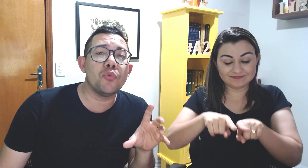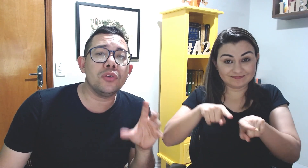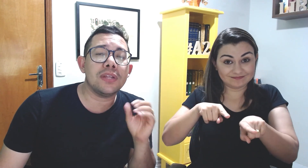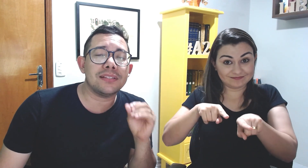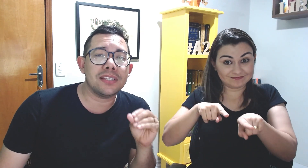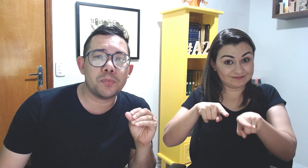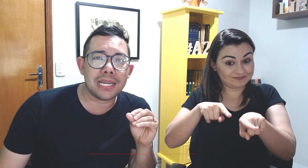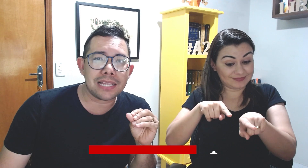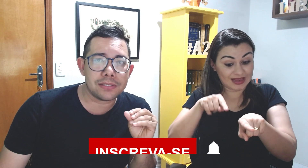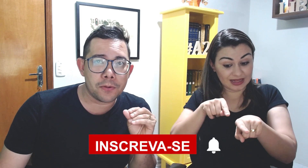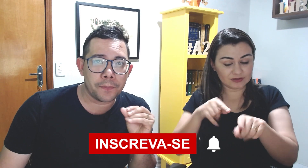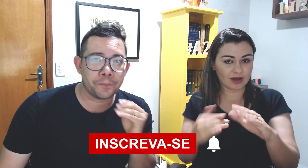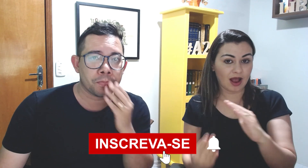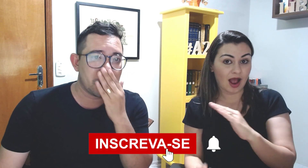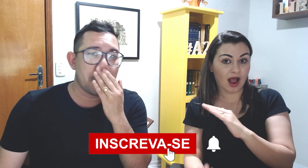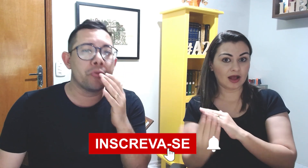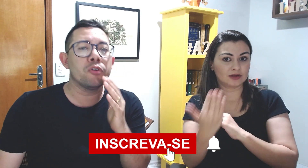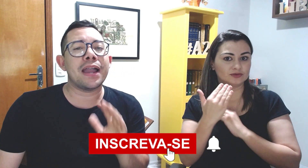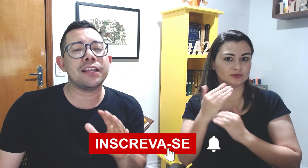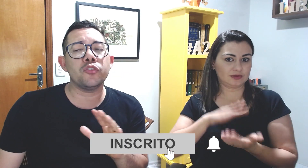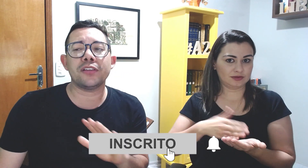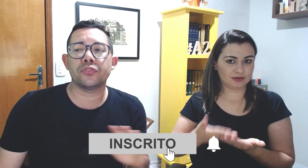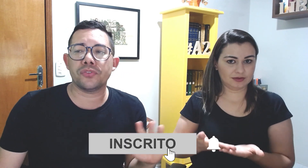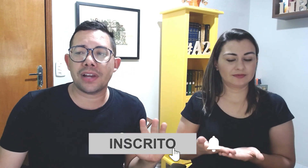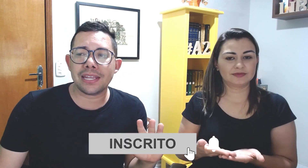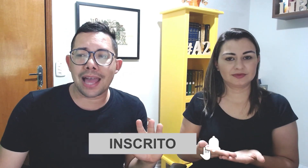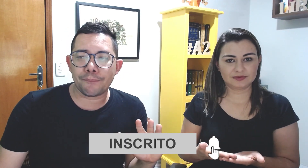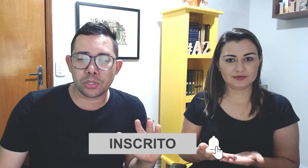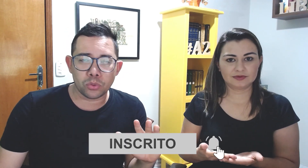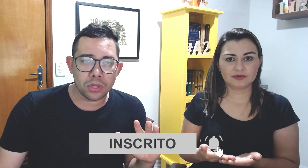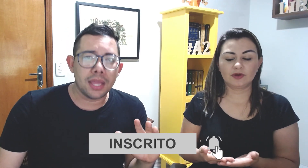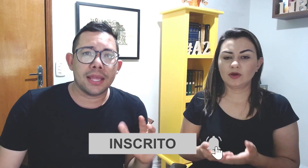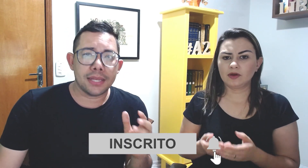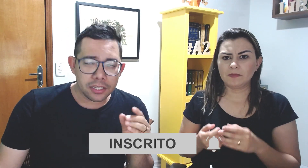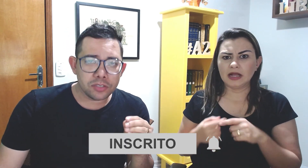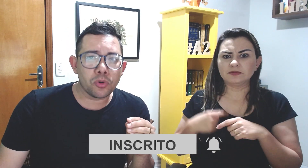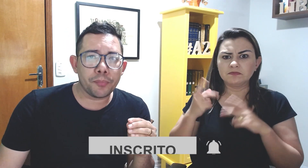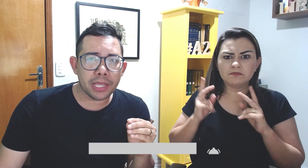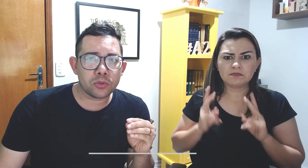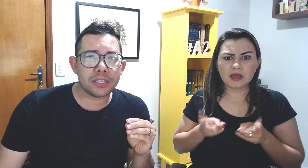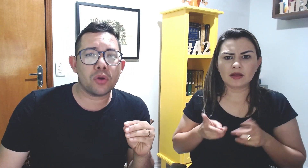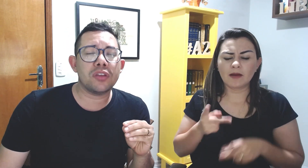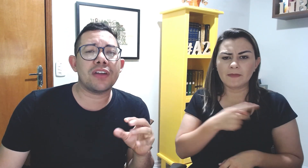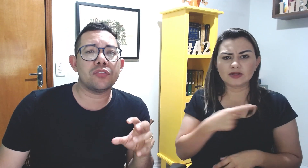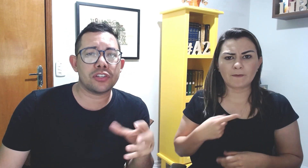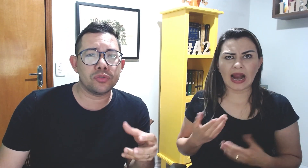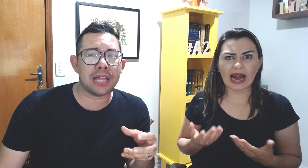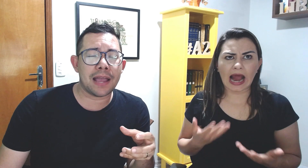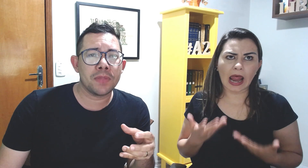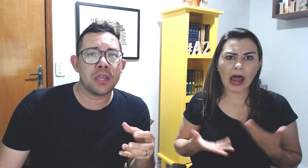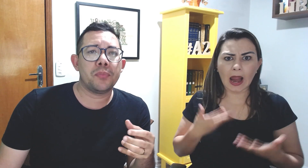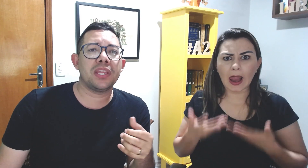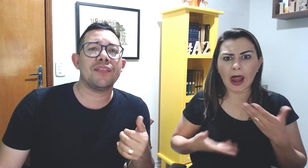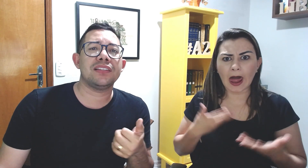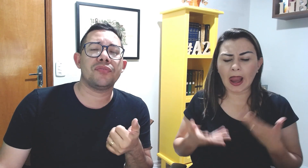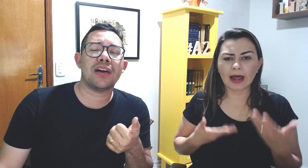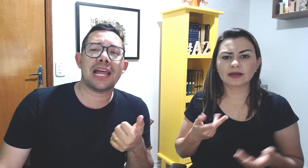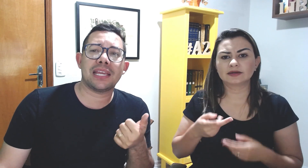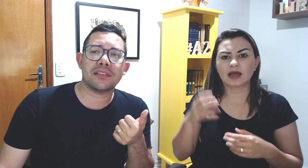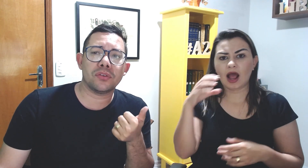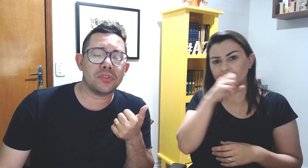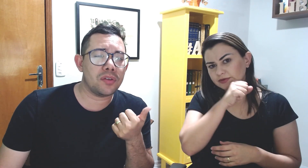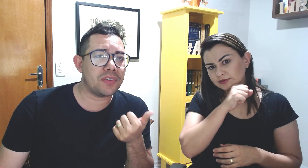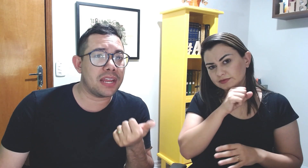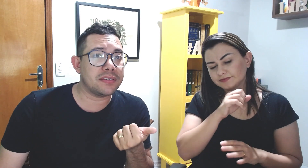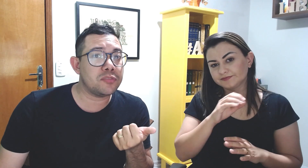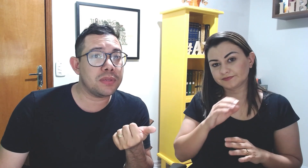ajudar muito nessa explicação. Por mais que o pastor fale rápido, nesse momento aqui é o que vai nos ajudar. Porque vai ser falada a